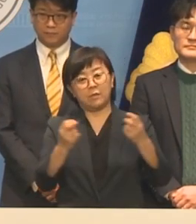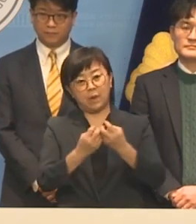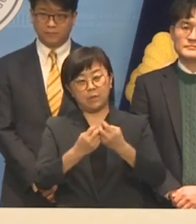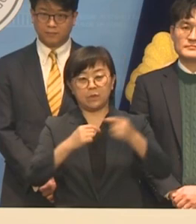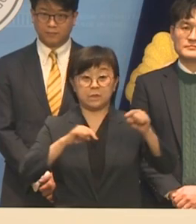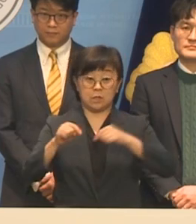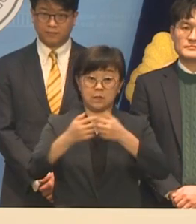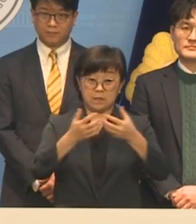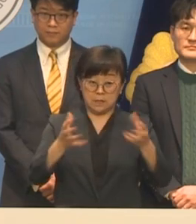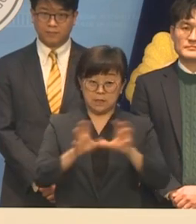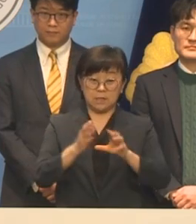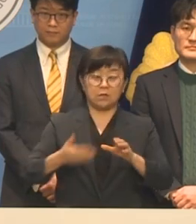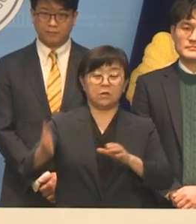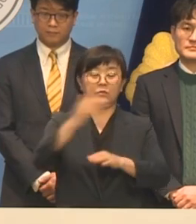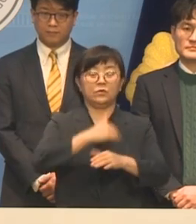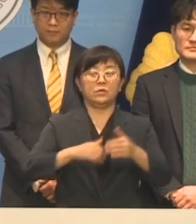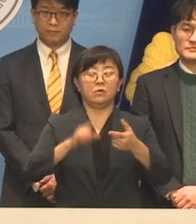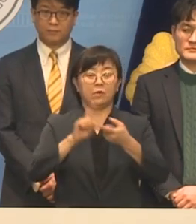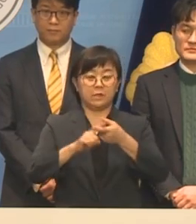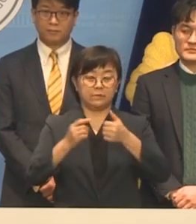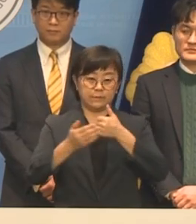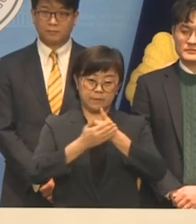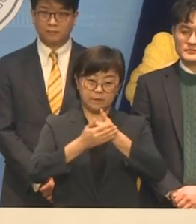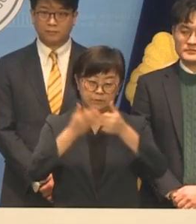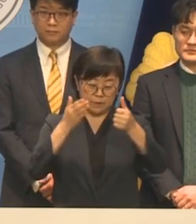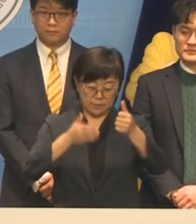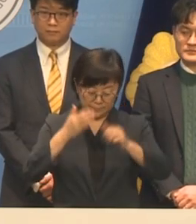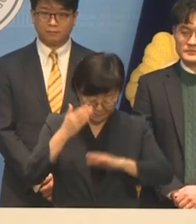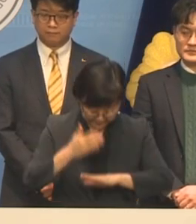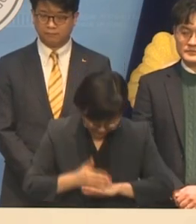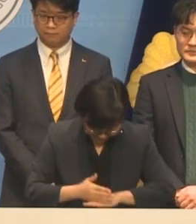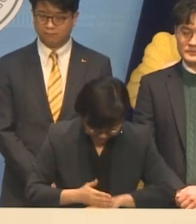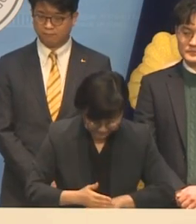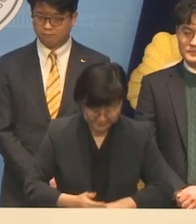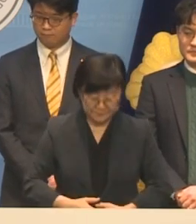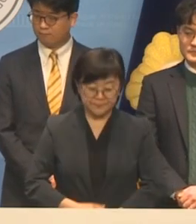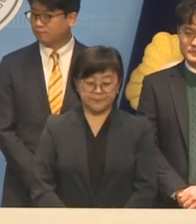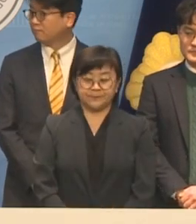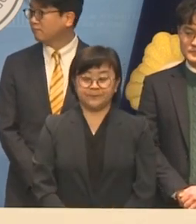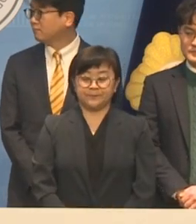많은 국민들의 관심과 지지를 호소합니다. 감사합니다.